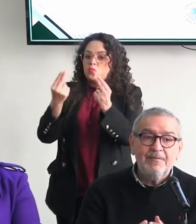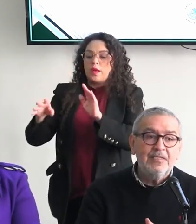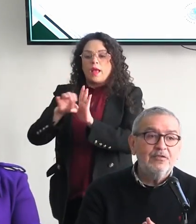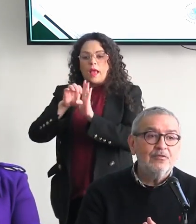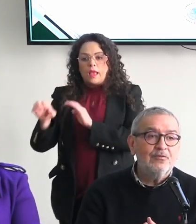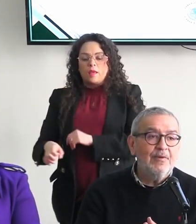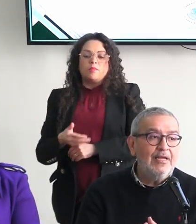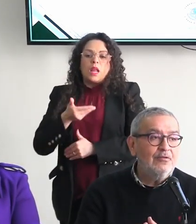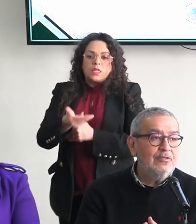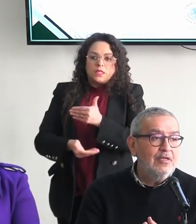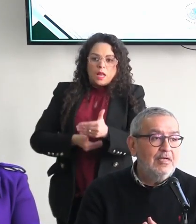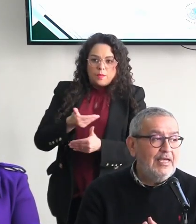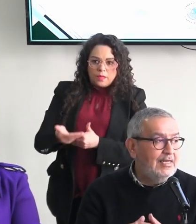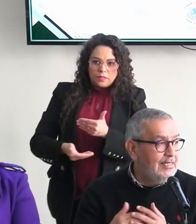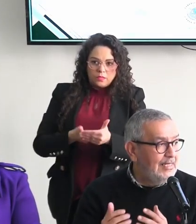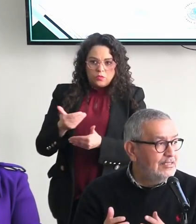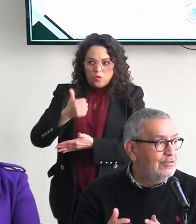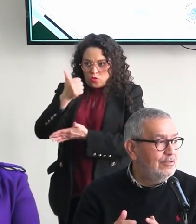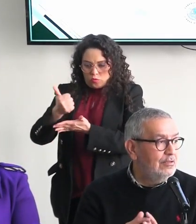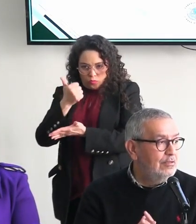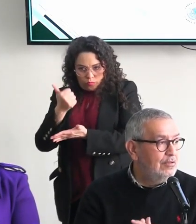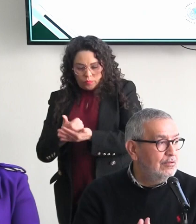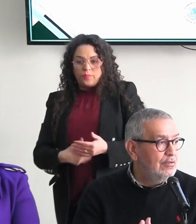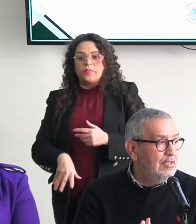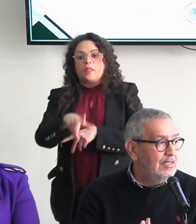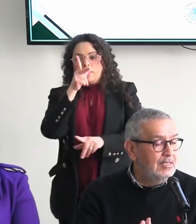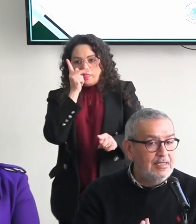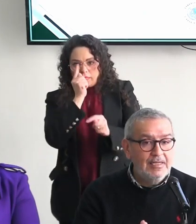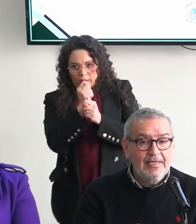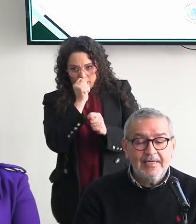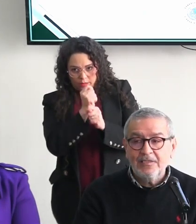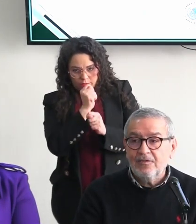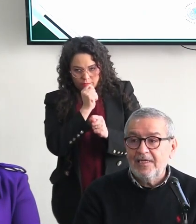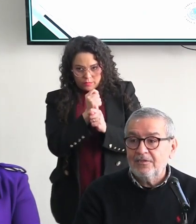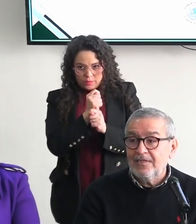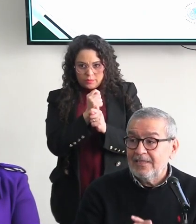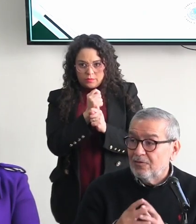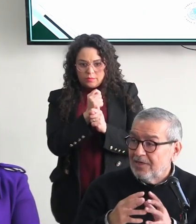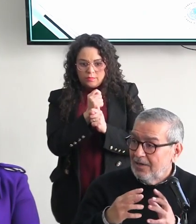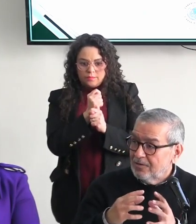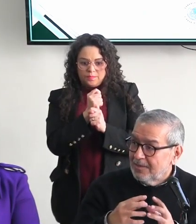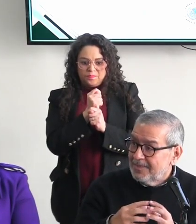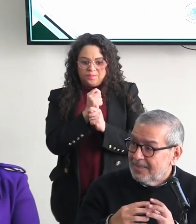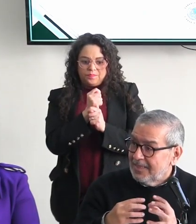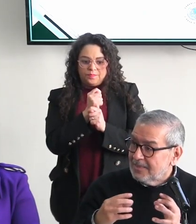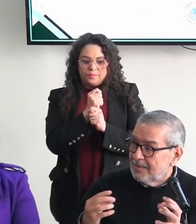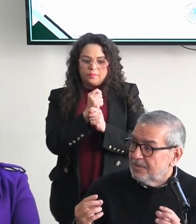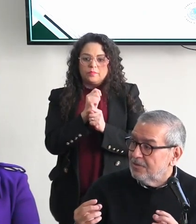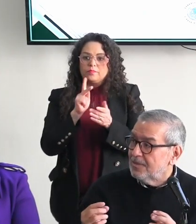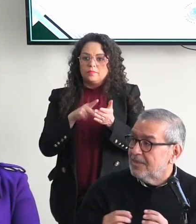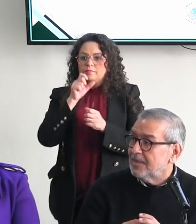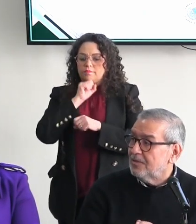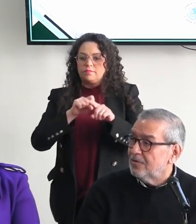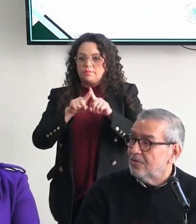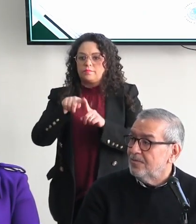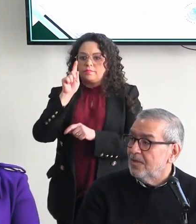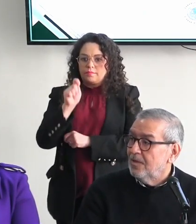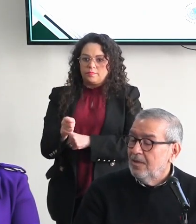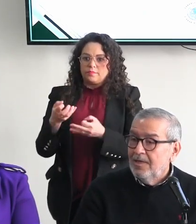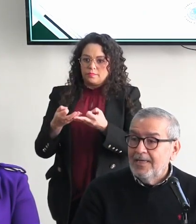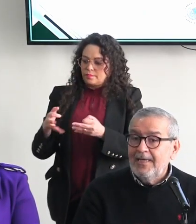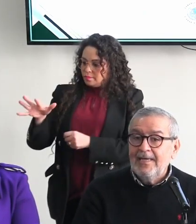en servicios urbanos, en relación con el resto de la ciudad, con otra vez esta visión de